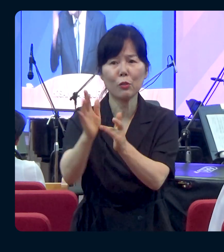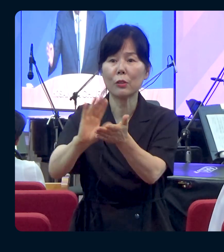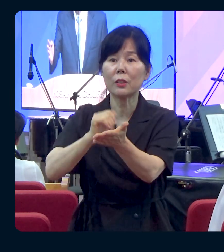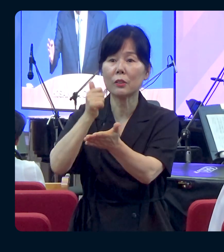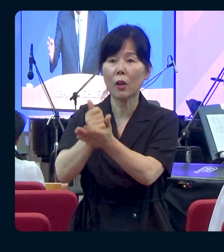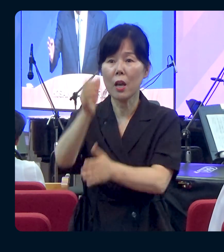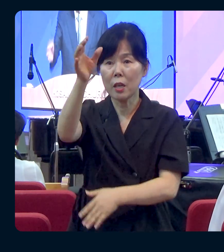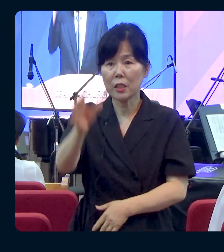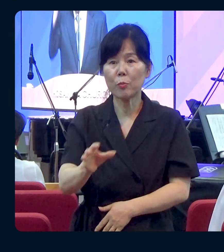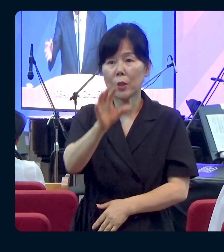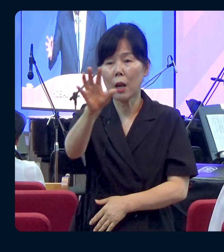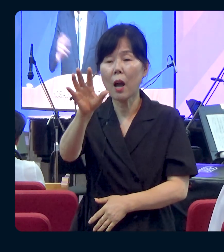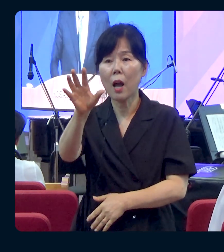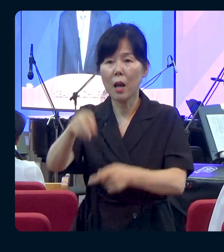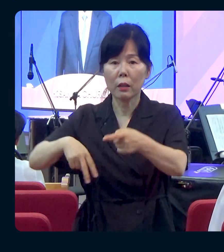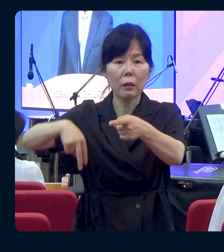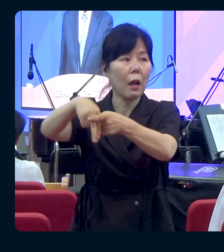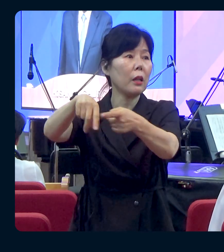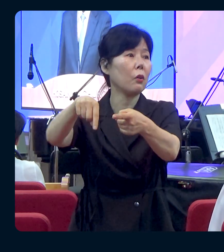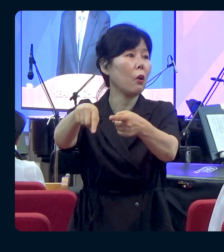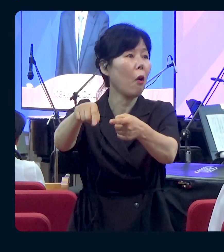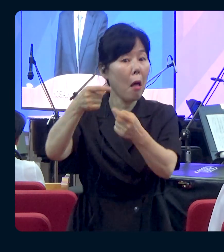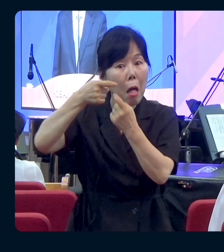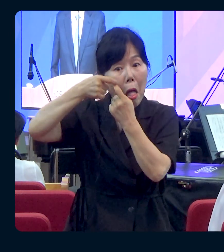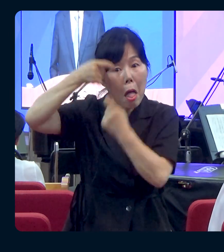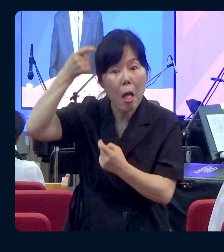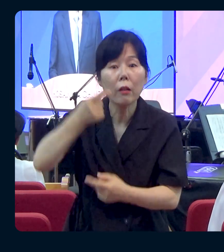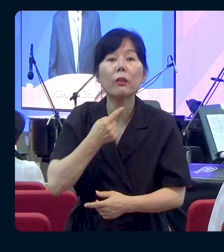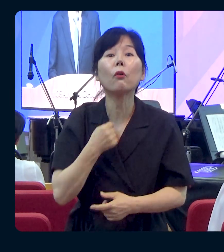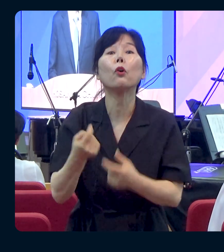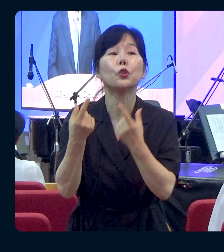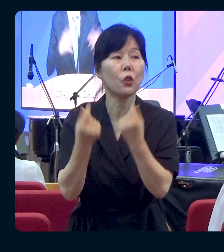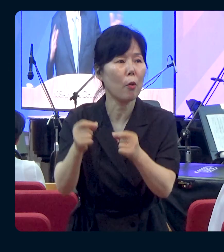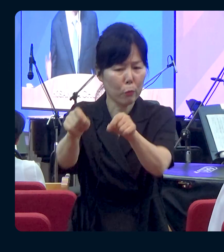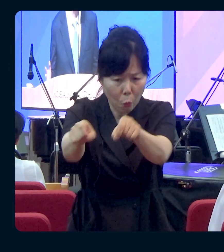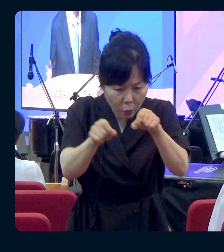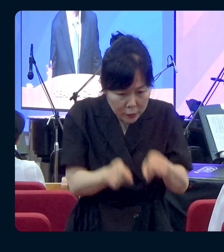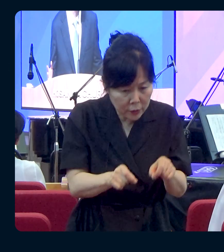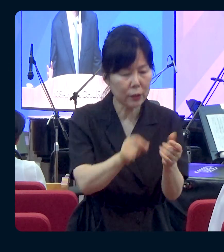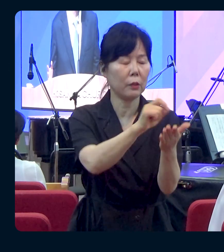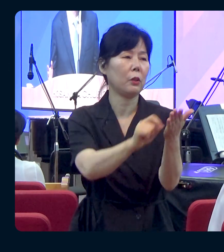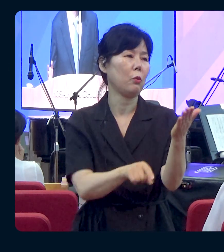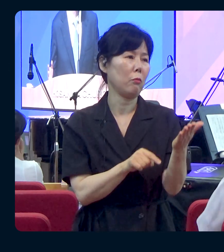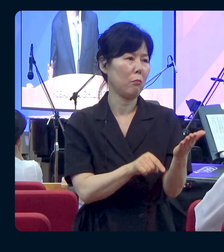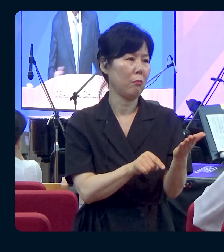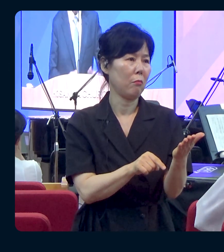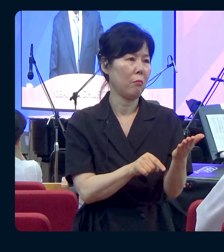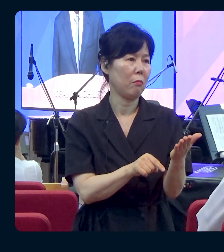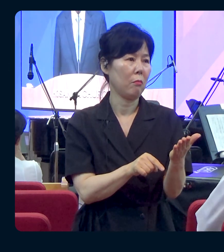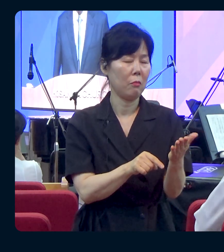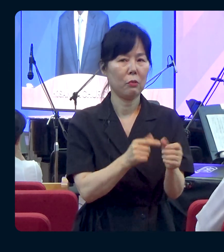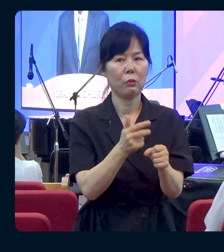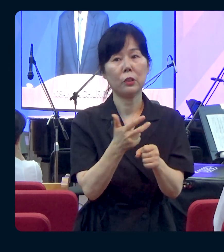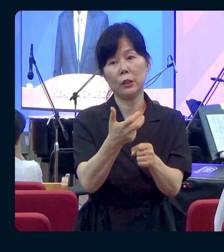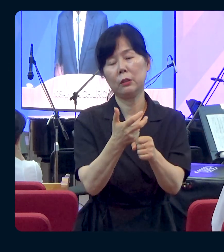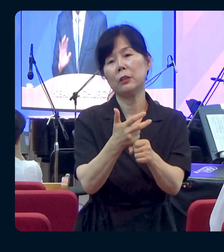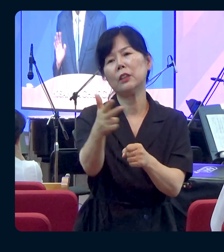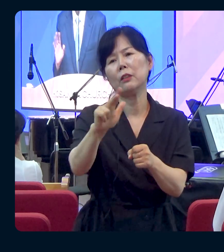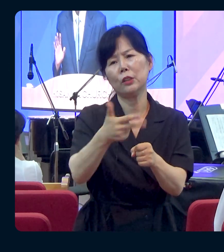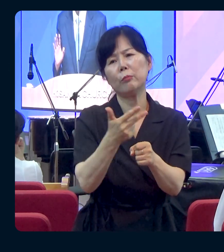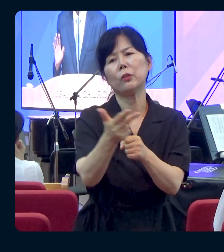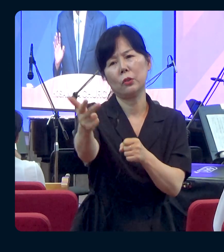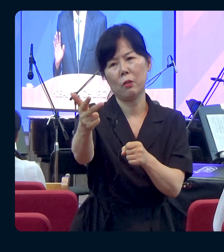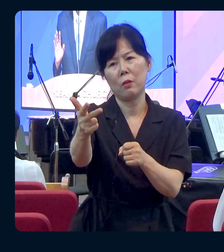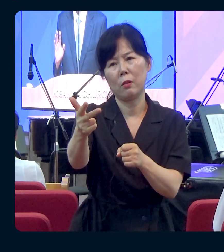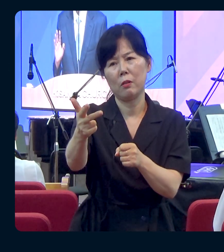역사를 거의 그대로 마치 보고 적은 것처럼 그렇게 미리 이야기하고 있다는 그 사실이에요. 예,